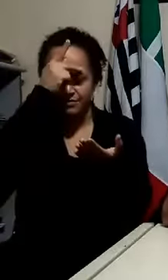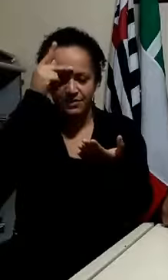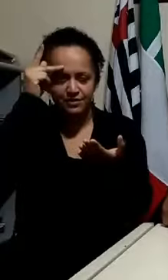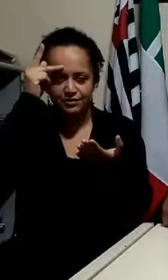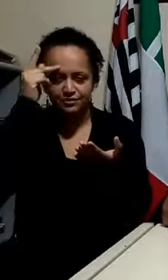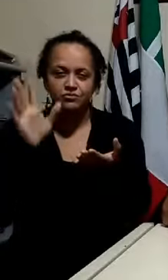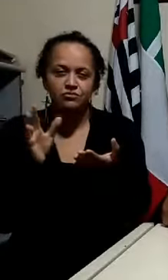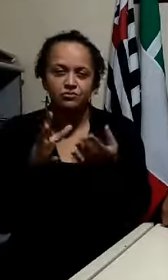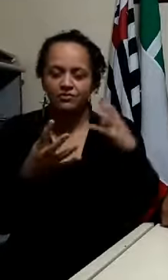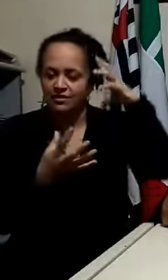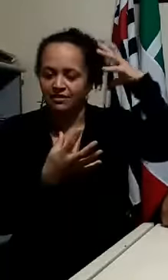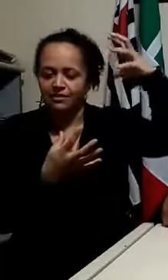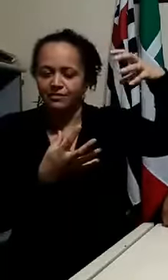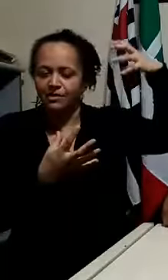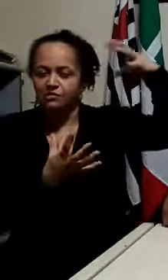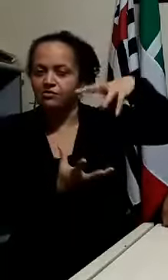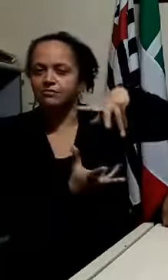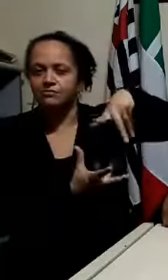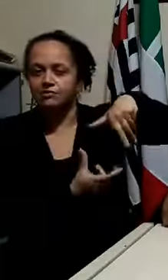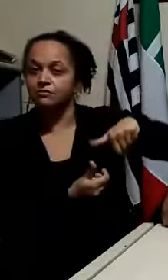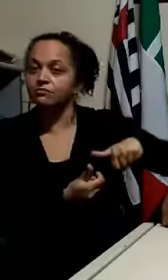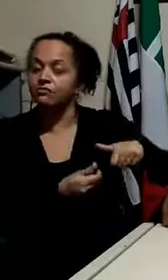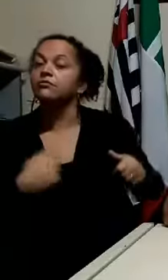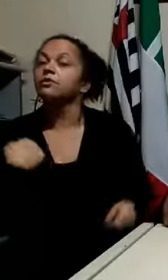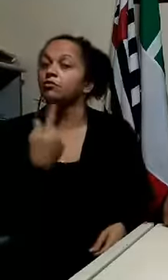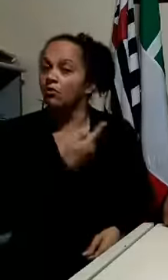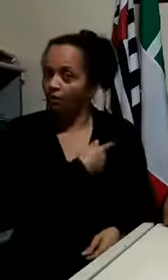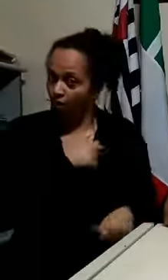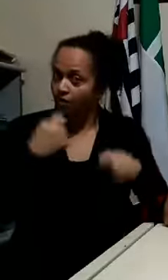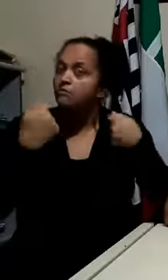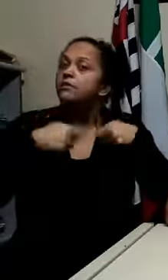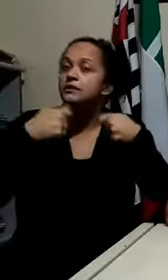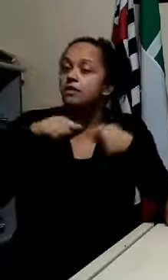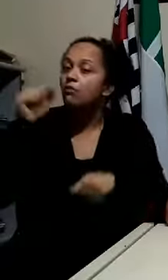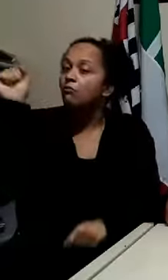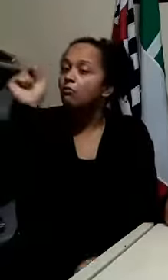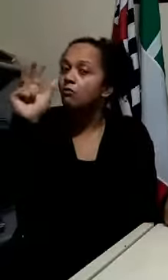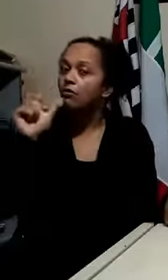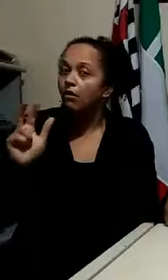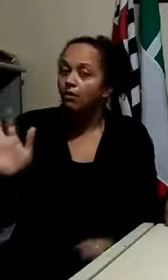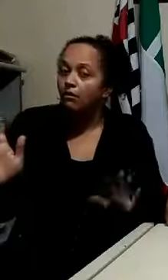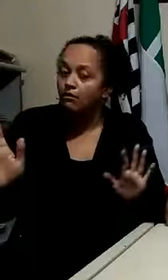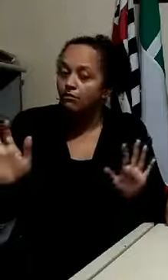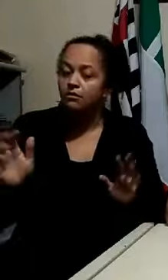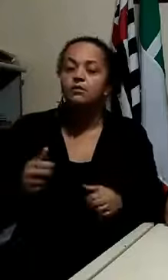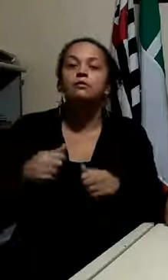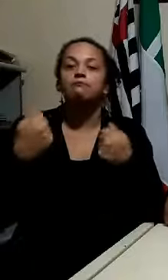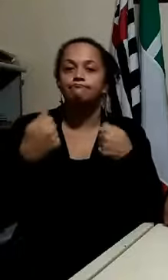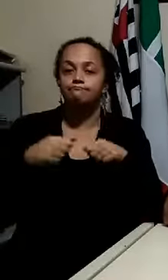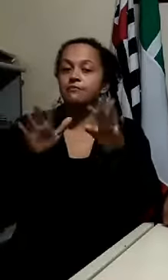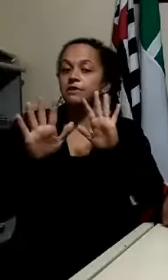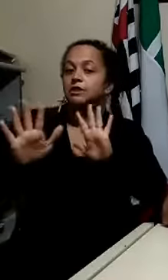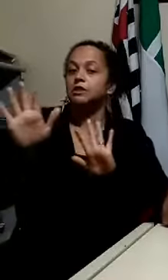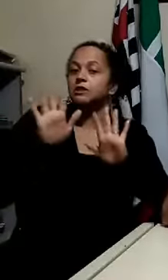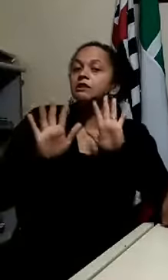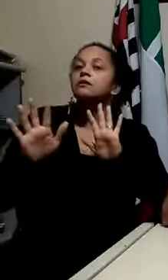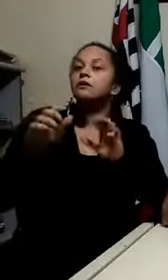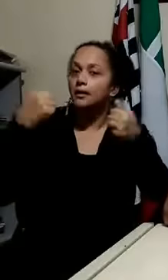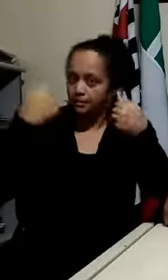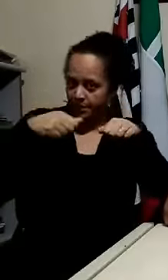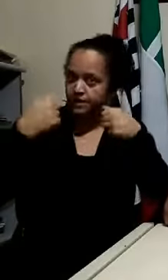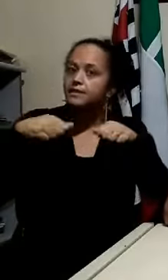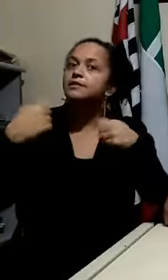nós precisamos, né, tomar muito cuidado e permitir que o Espírito Santo nos santifique, nos